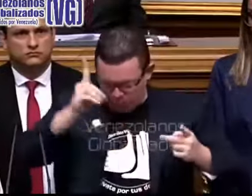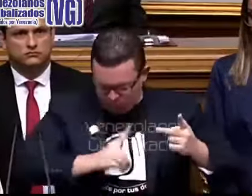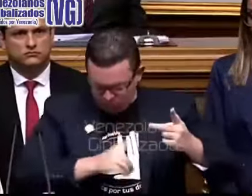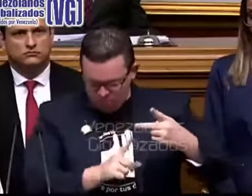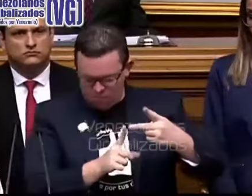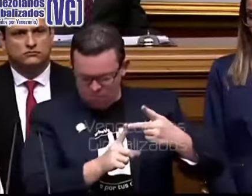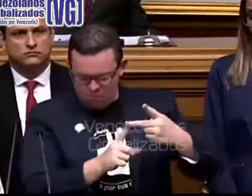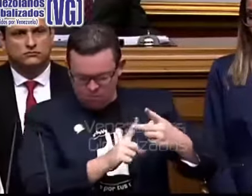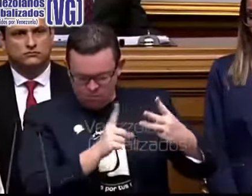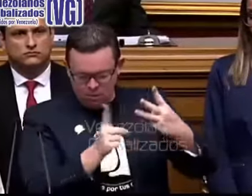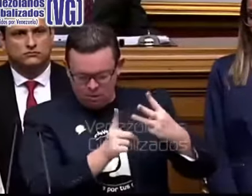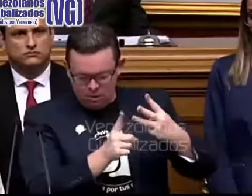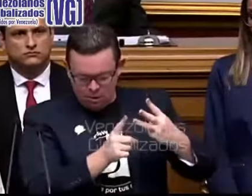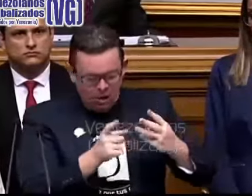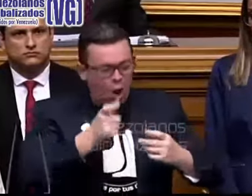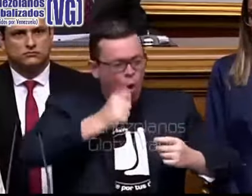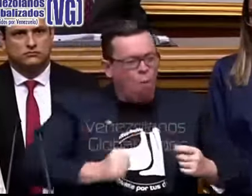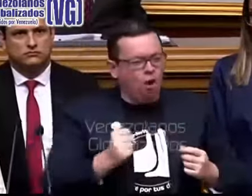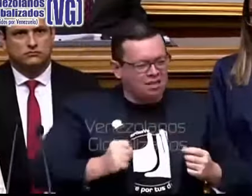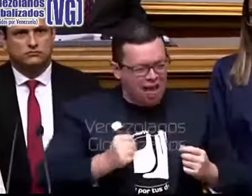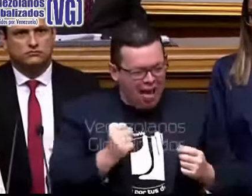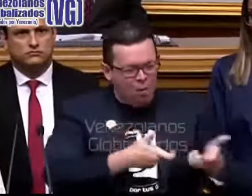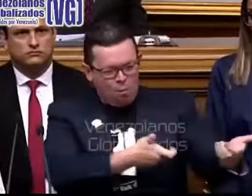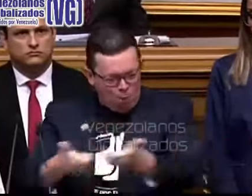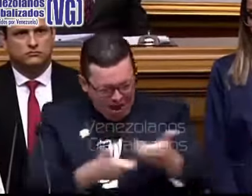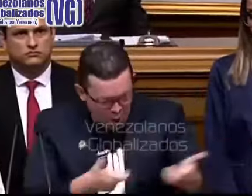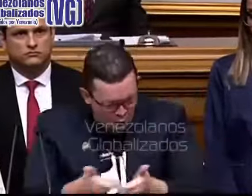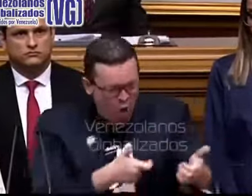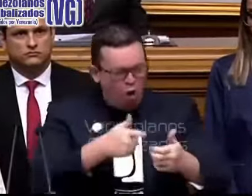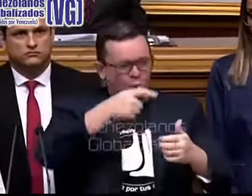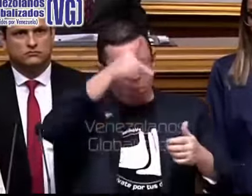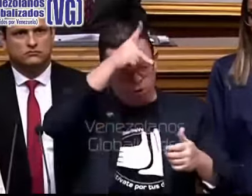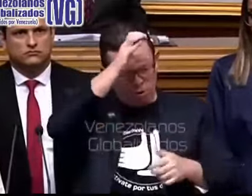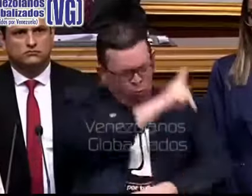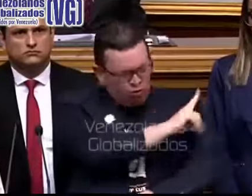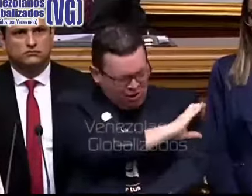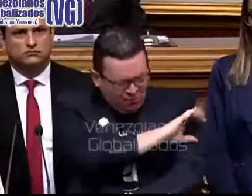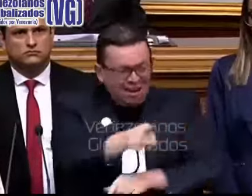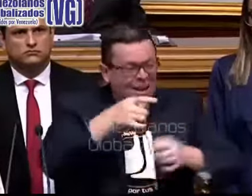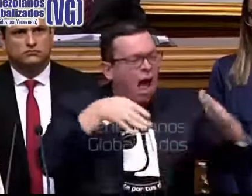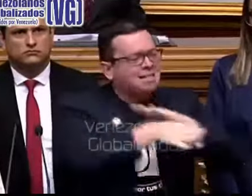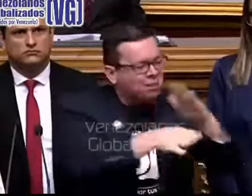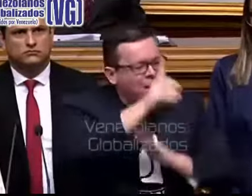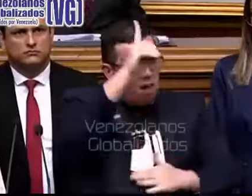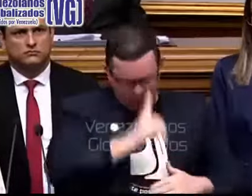un centro de atención para personas con discapacidad en el cual haya accesibilidad. Que los cuerpos de orden público,